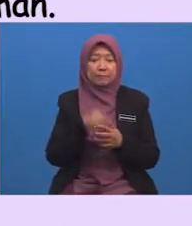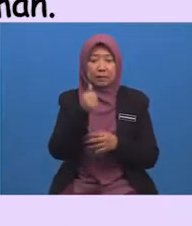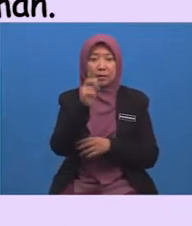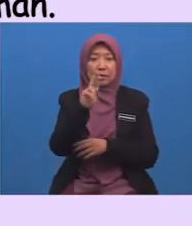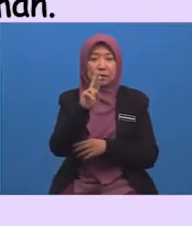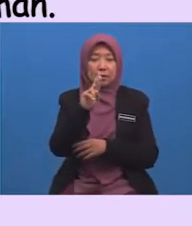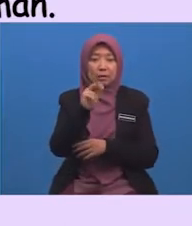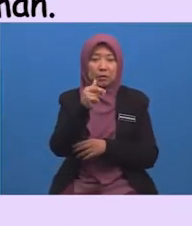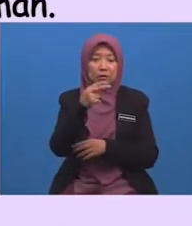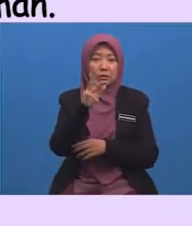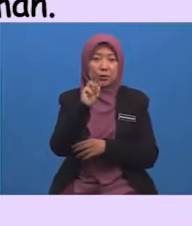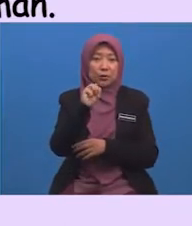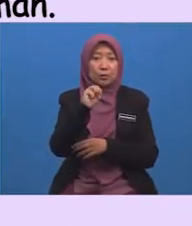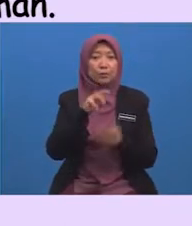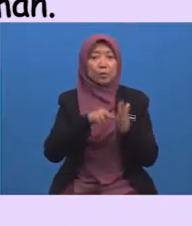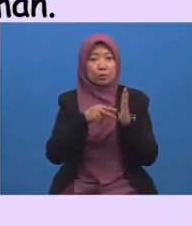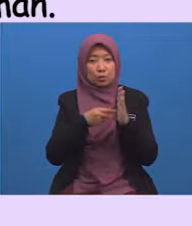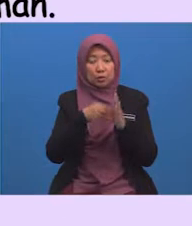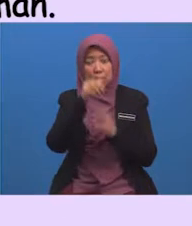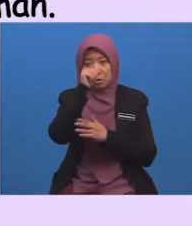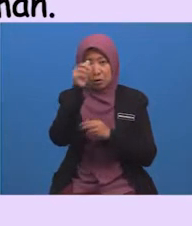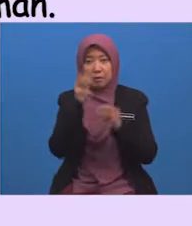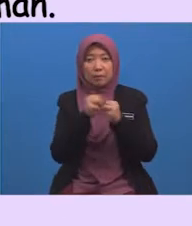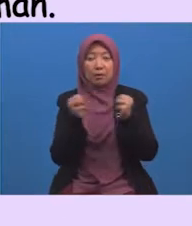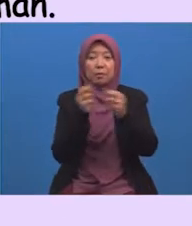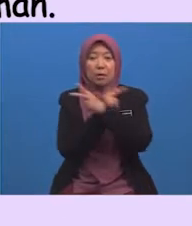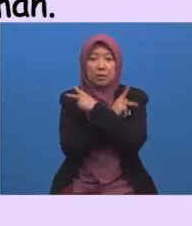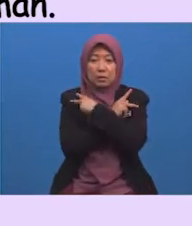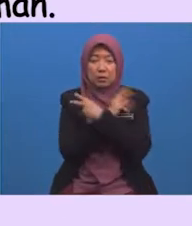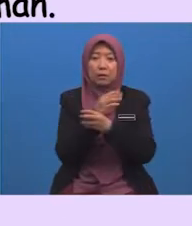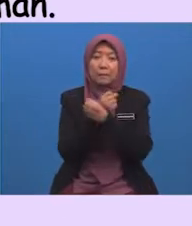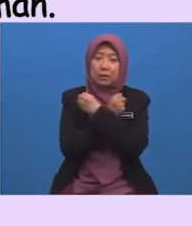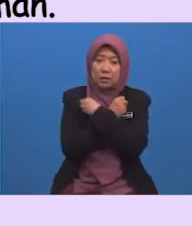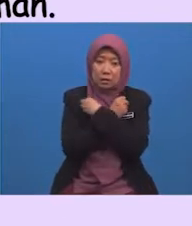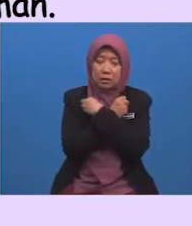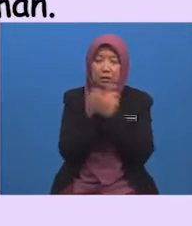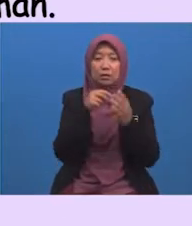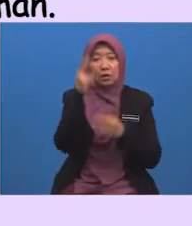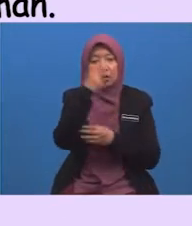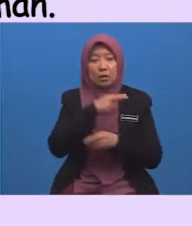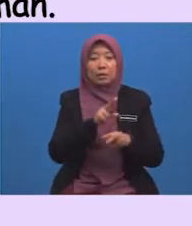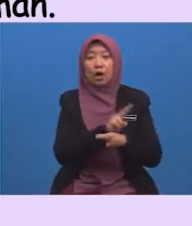Maha Pengasih dan Penyayang terhadap hamba yang beriman.